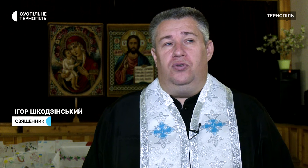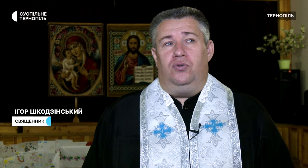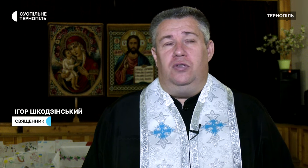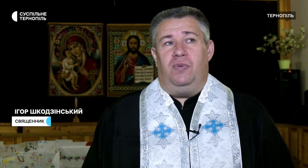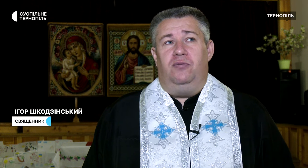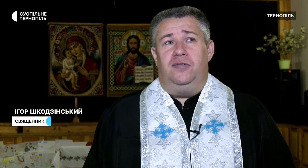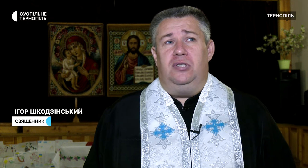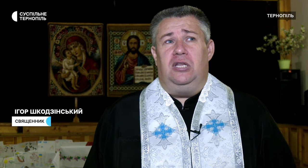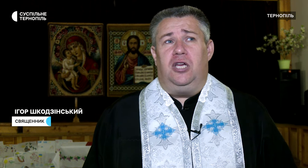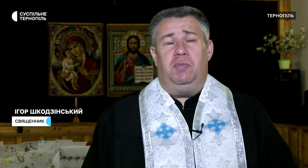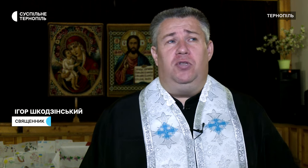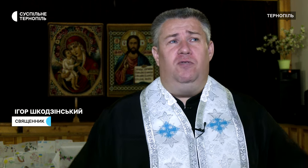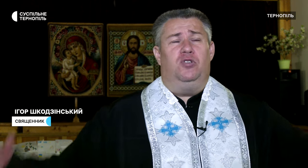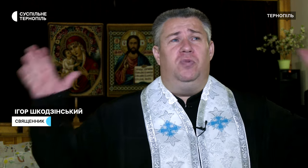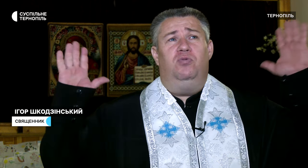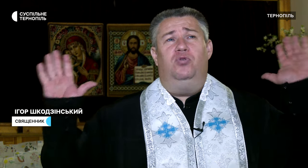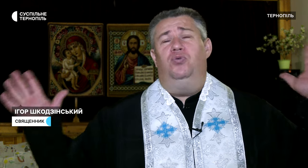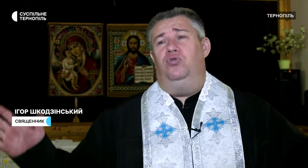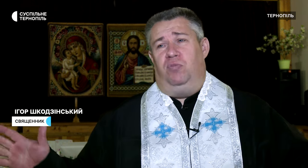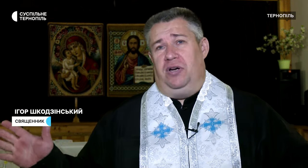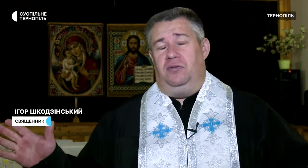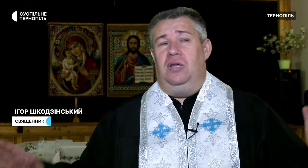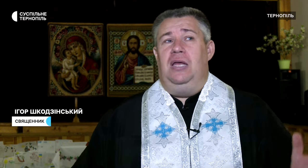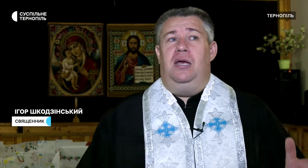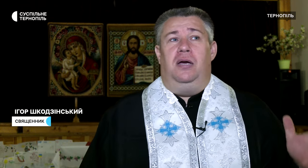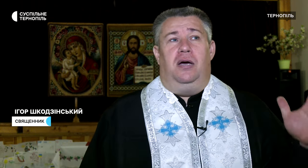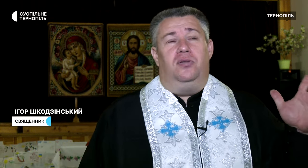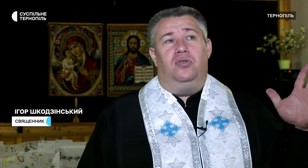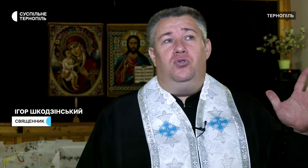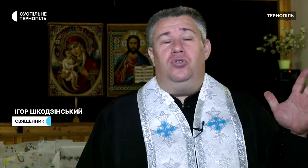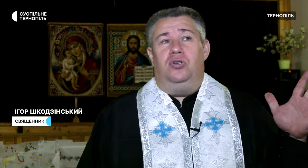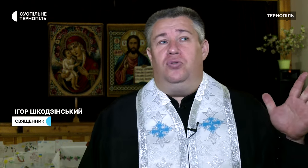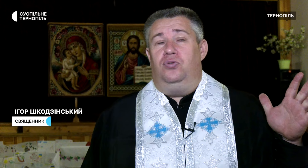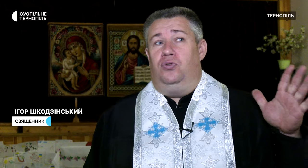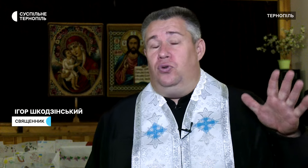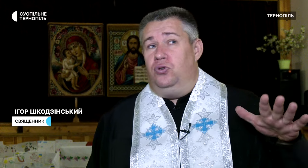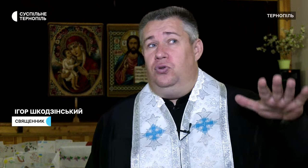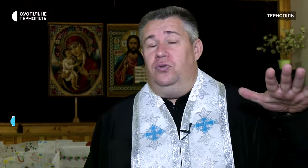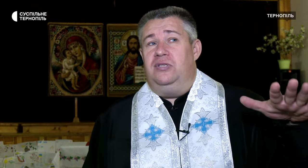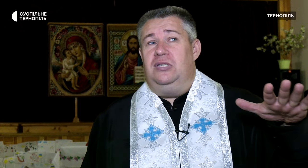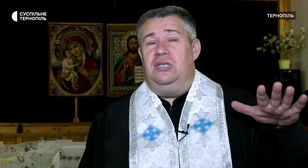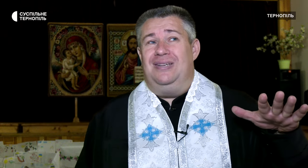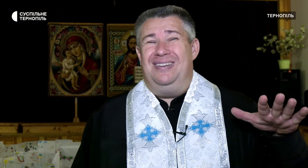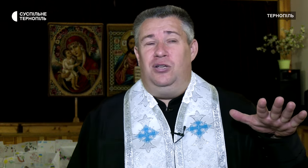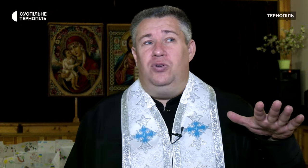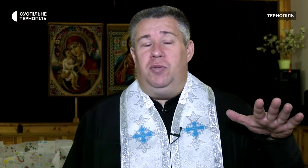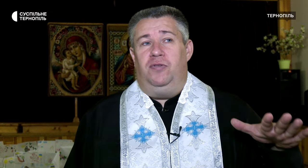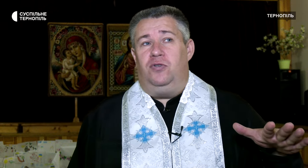зору, напевно, священника, я б хотів, щоб їх було дуже багато. Але коли з точки зору того, хто доносить глухим